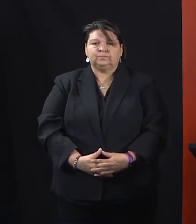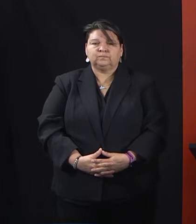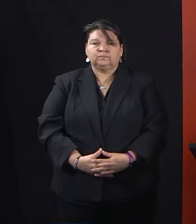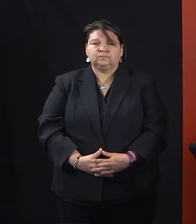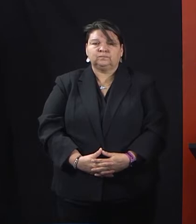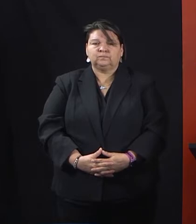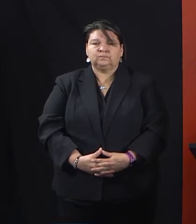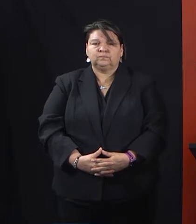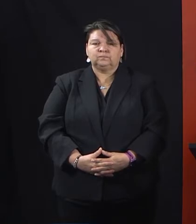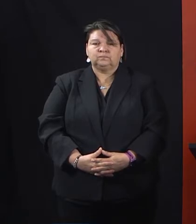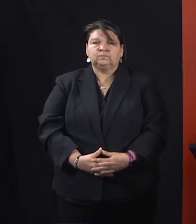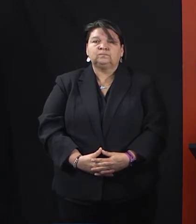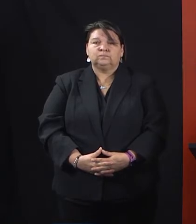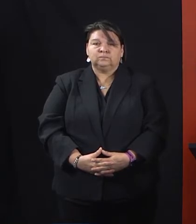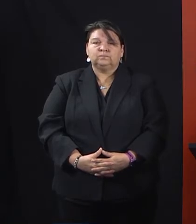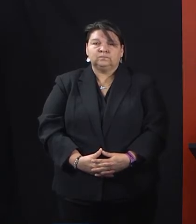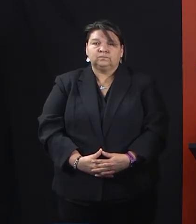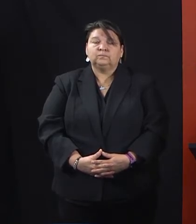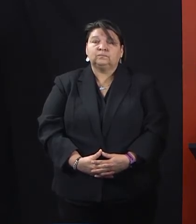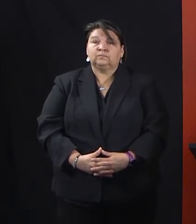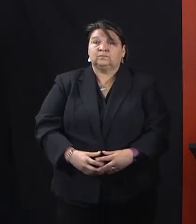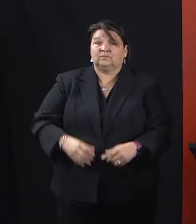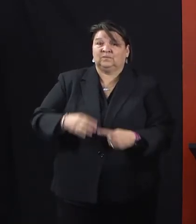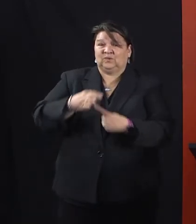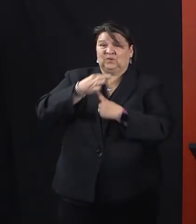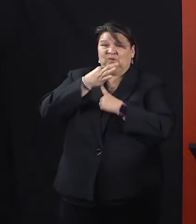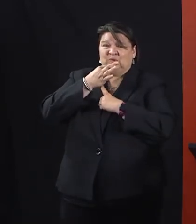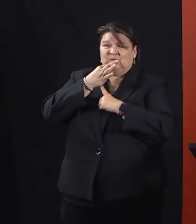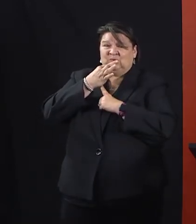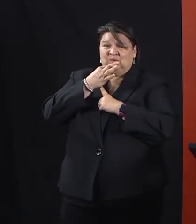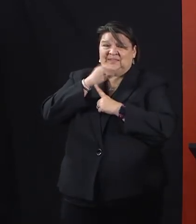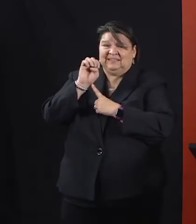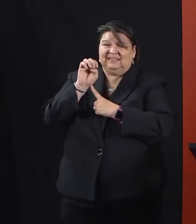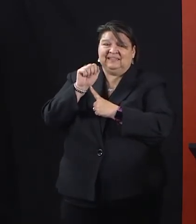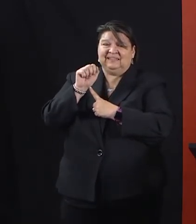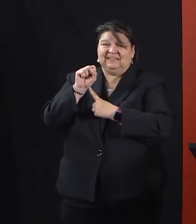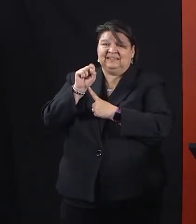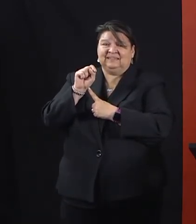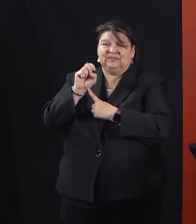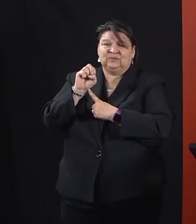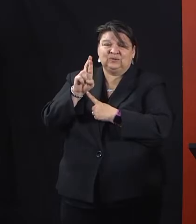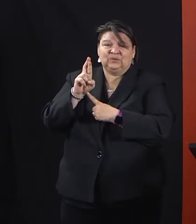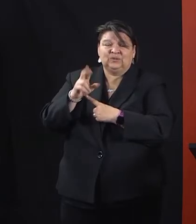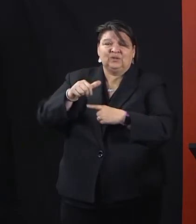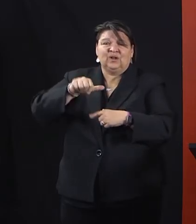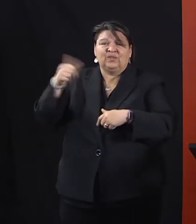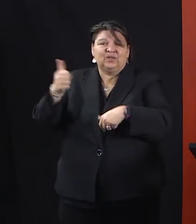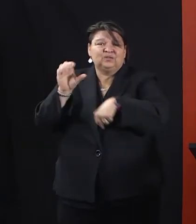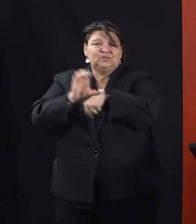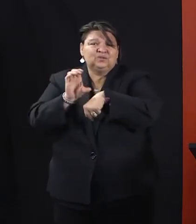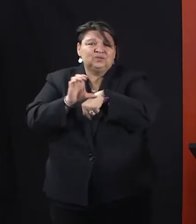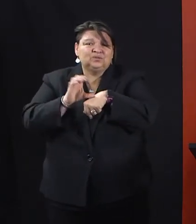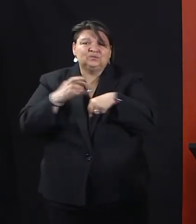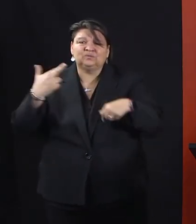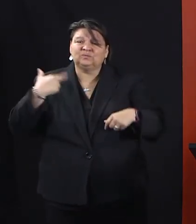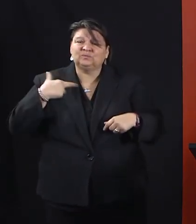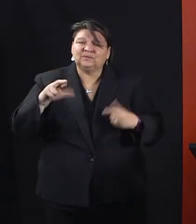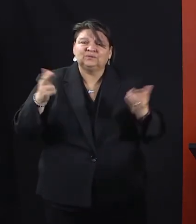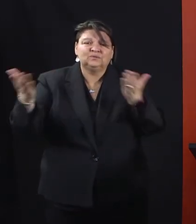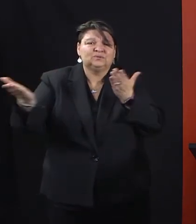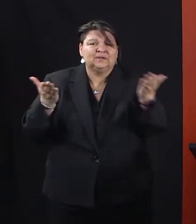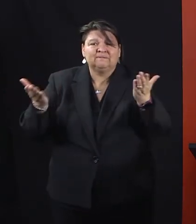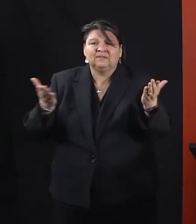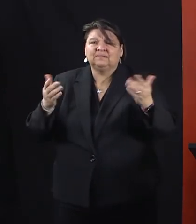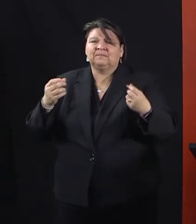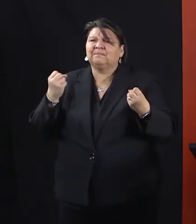With Easter and religious services of all types coming up quickly, we're getting bombarded with questions about